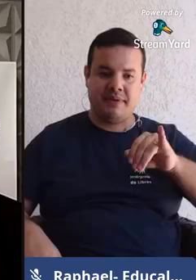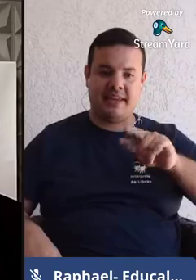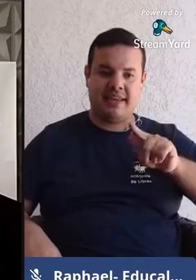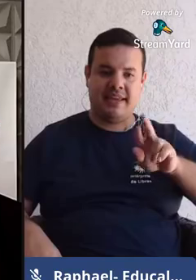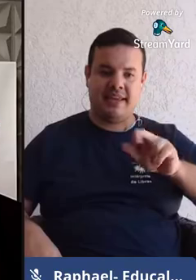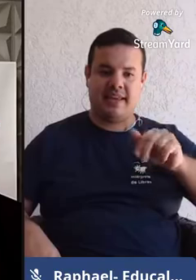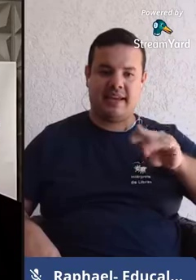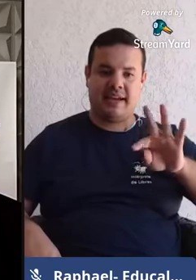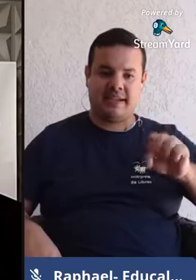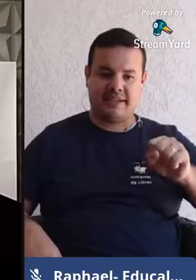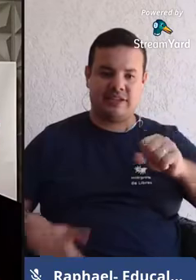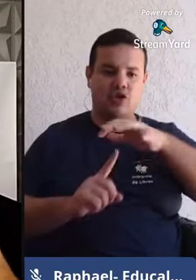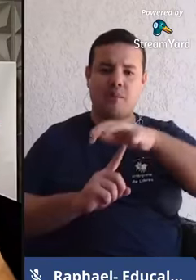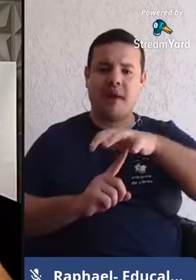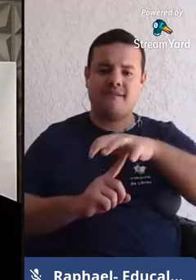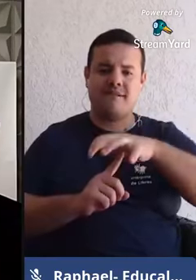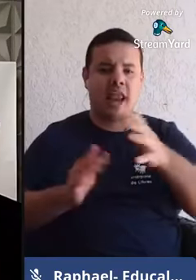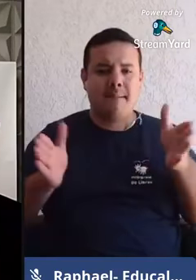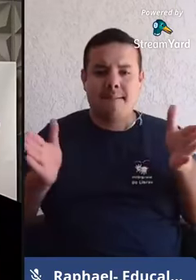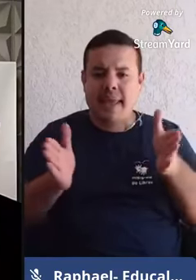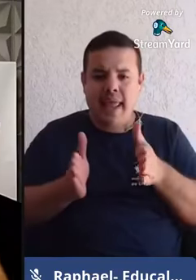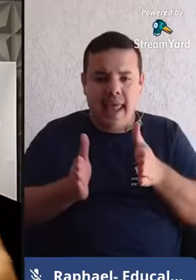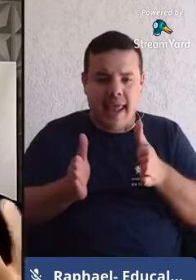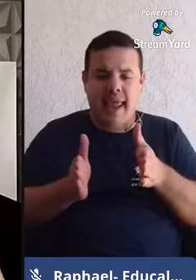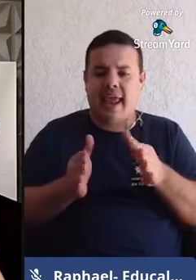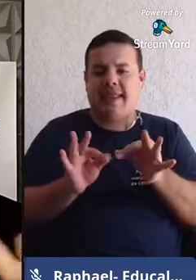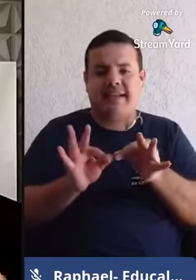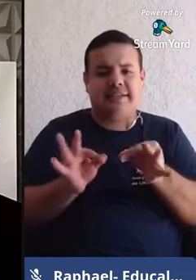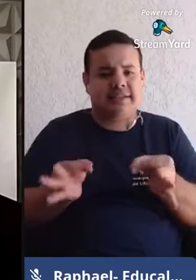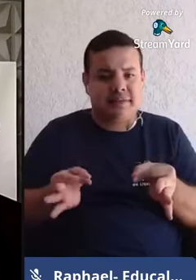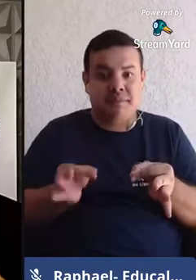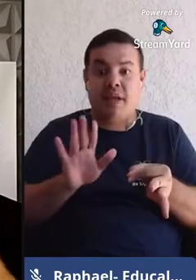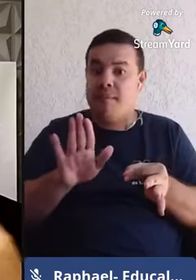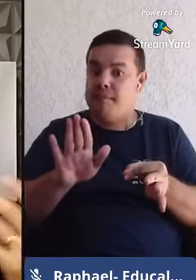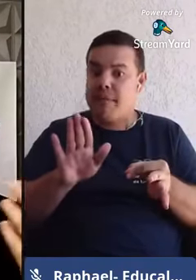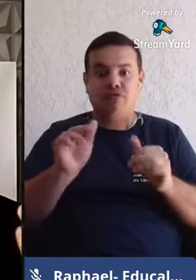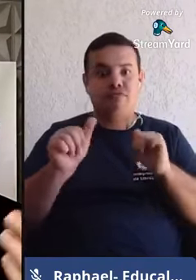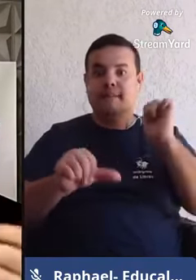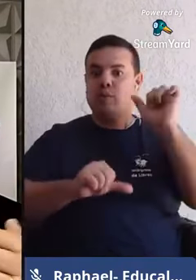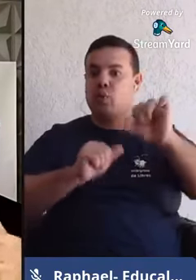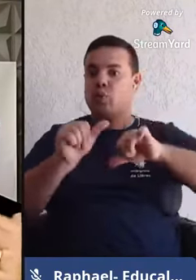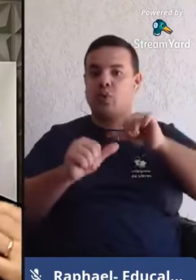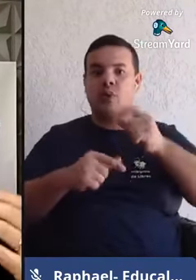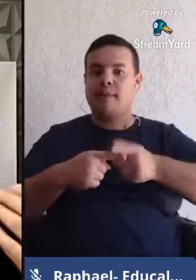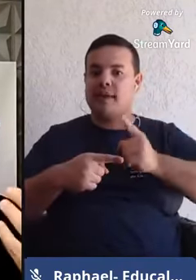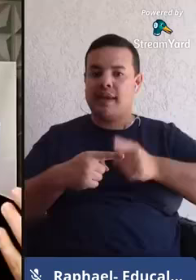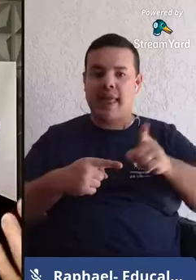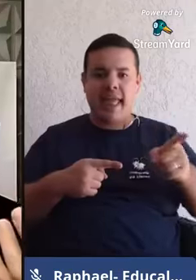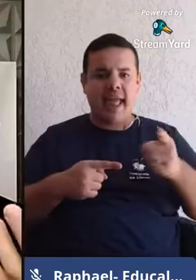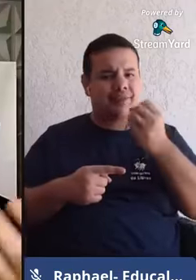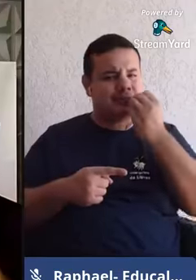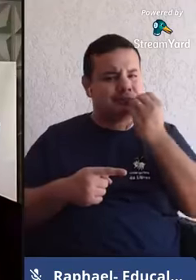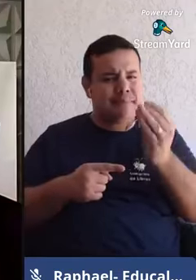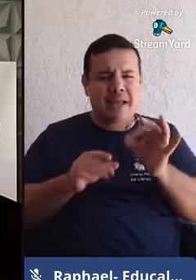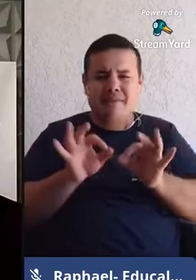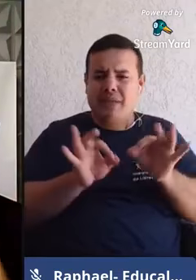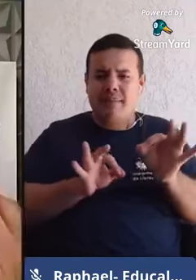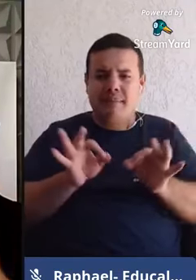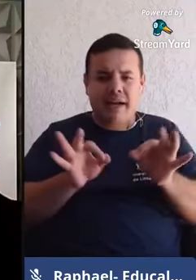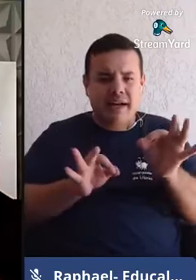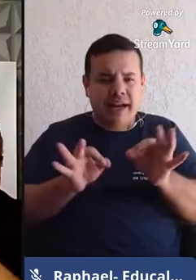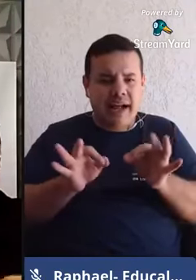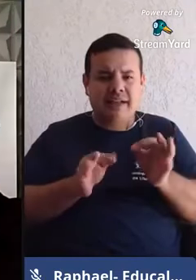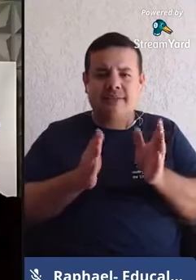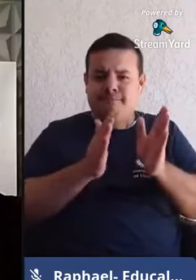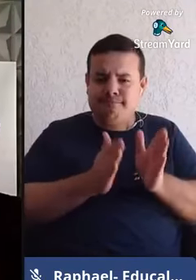pequena, mas foi uma revolução, porque ela foi muito bem montada, ela foi muito bem idealizada, ela foi muito bem organizada, né?